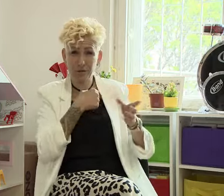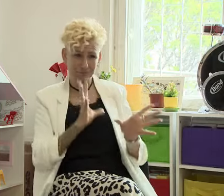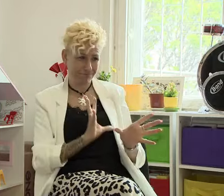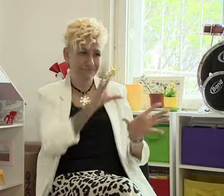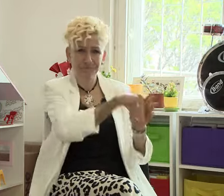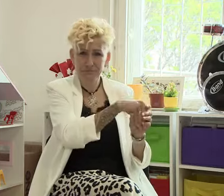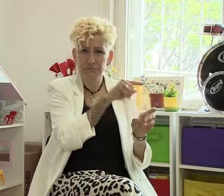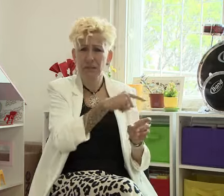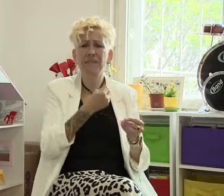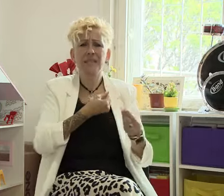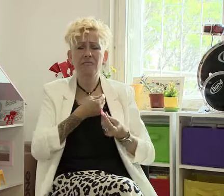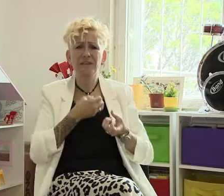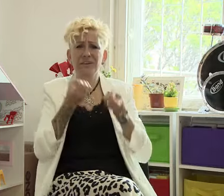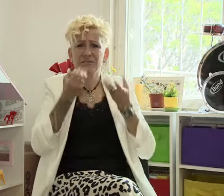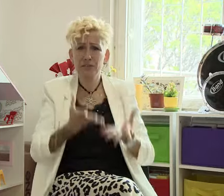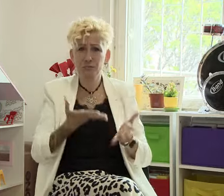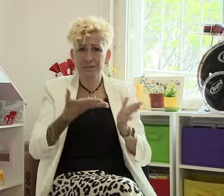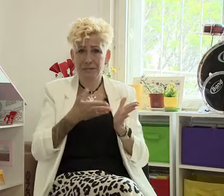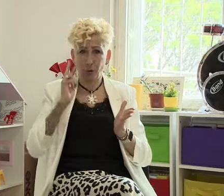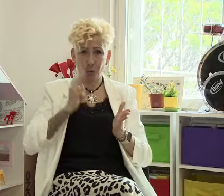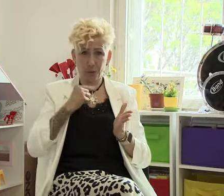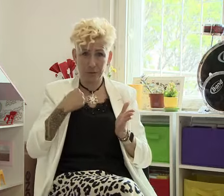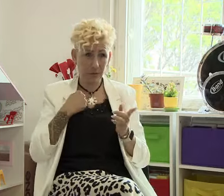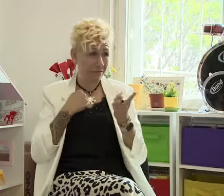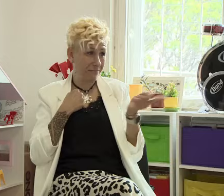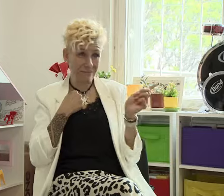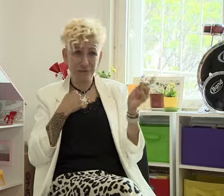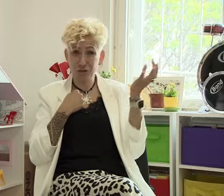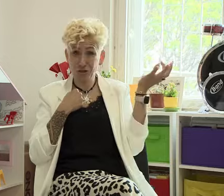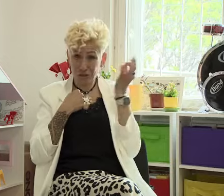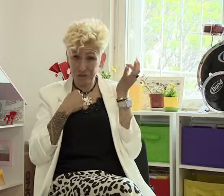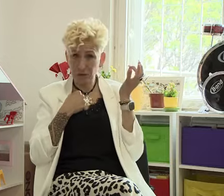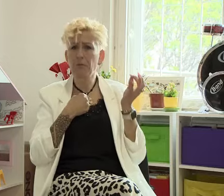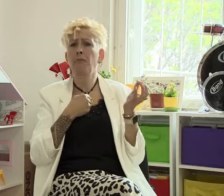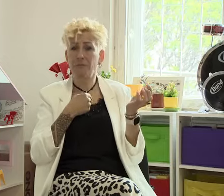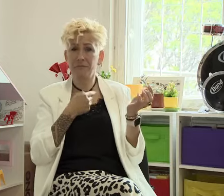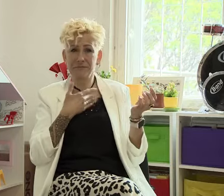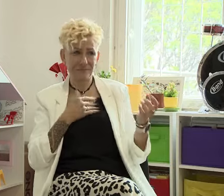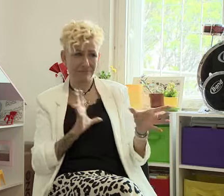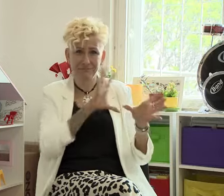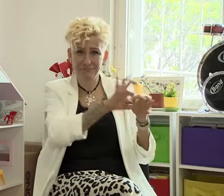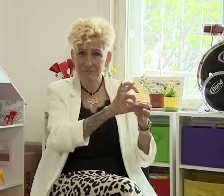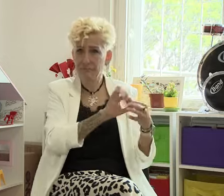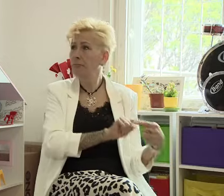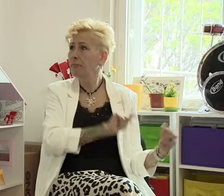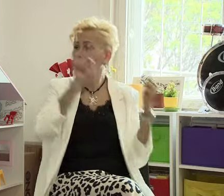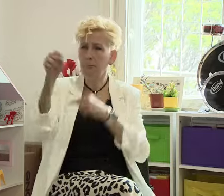С този проект имахме възможност глухи и чуващи да отидем в университета Галодет и да видим опита им.